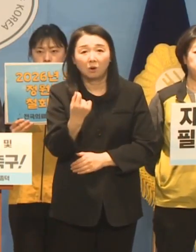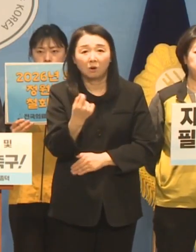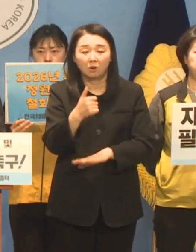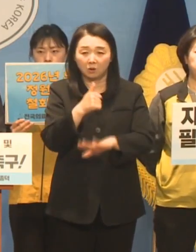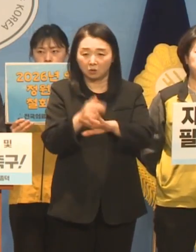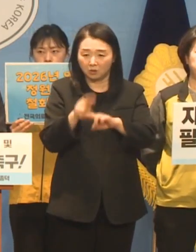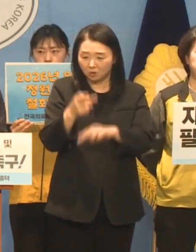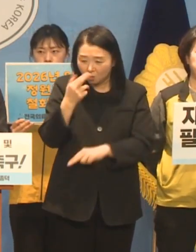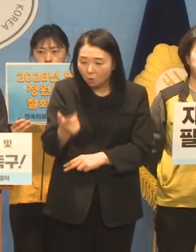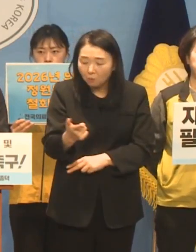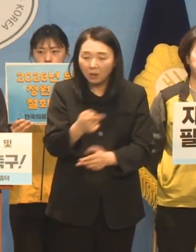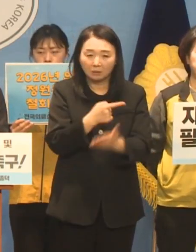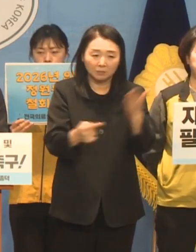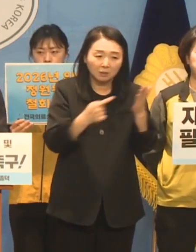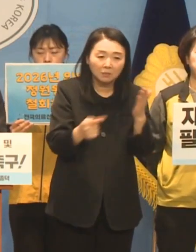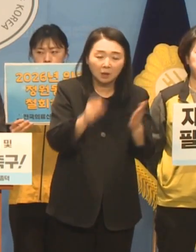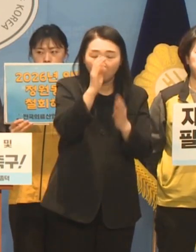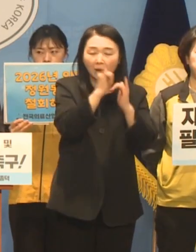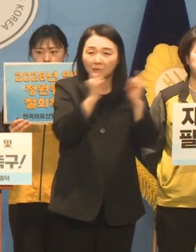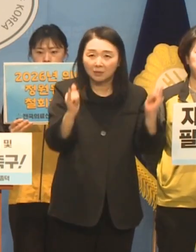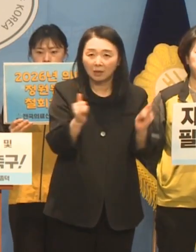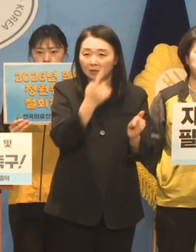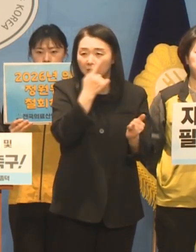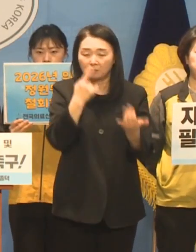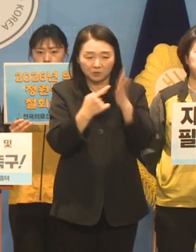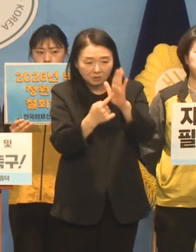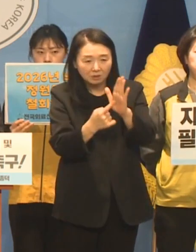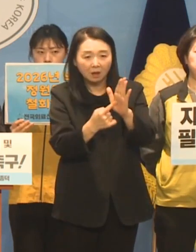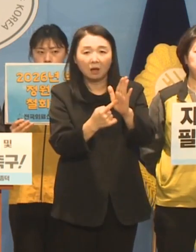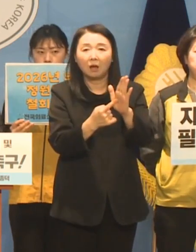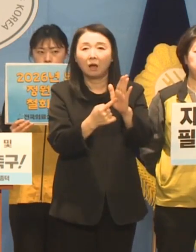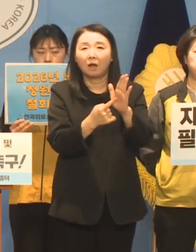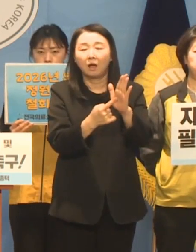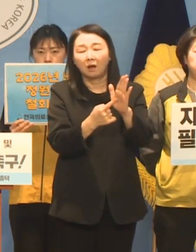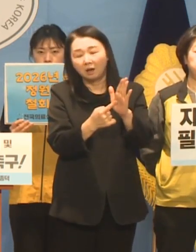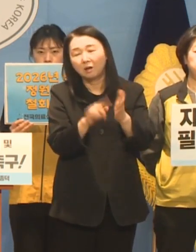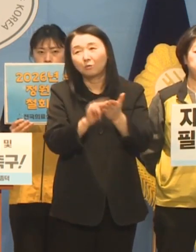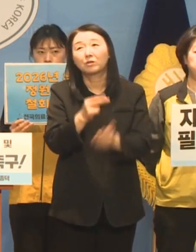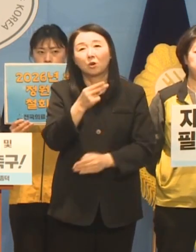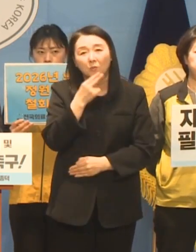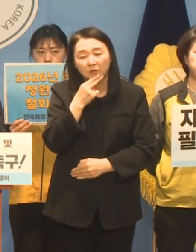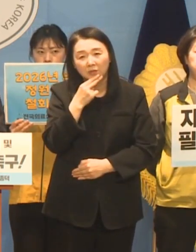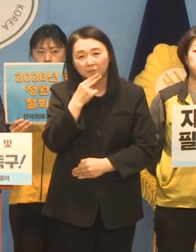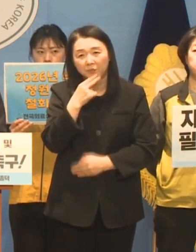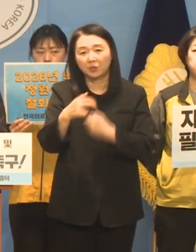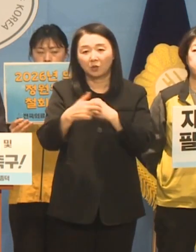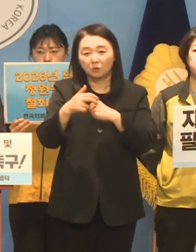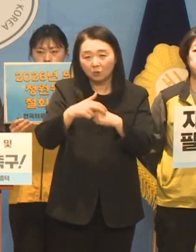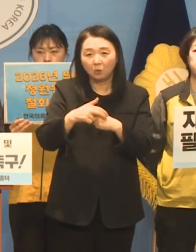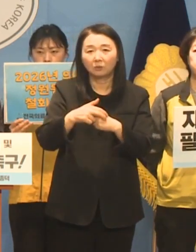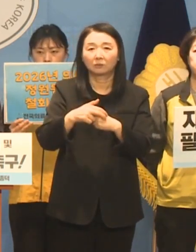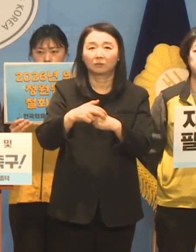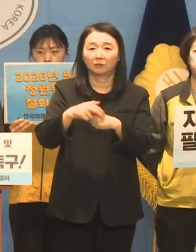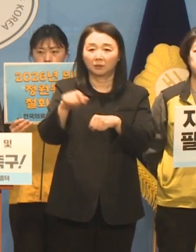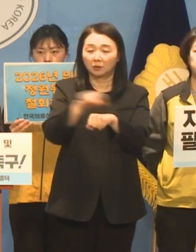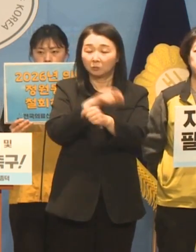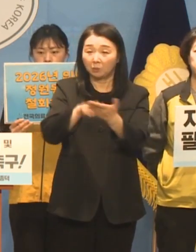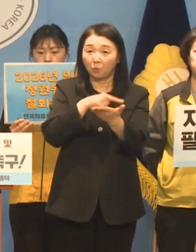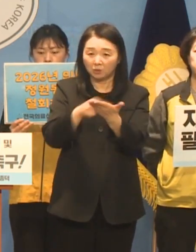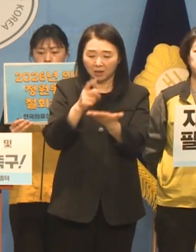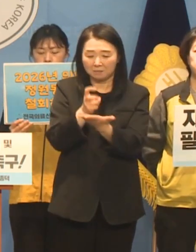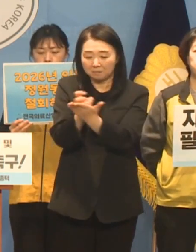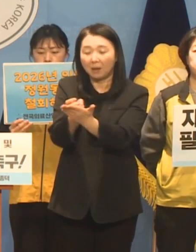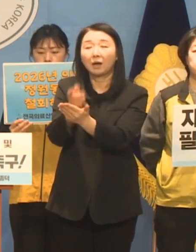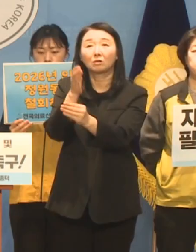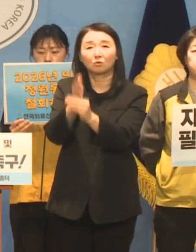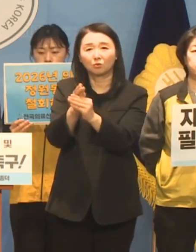본 환자들이 입증에 부담 없이 신속히 보상받을 수 있도록 하는 의료대란 피해보상 특별법안이 발의되어 있습니다. 아직 심의가 안 되고